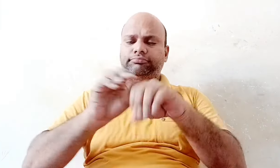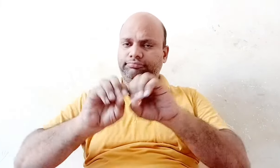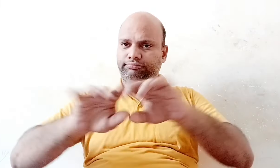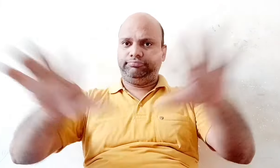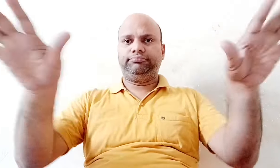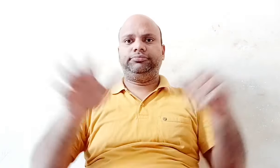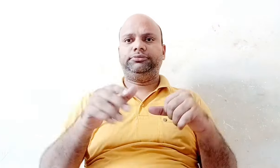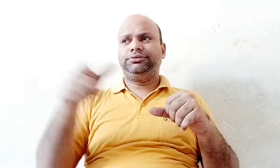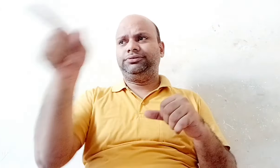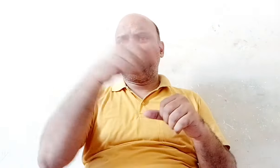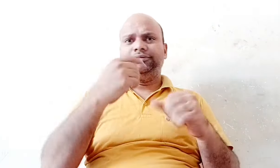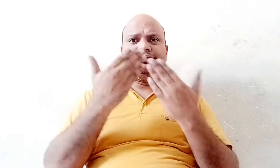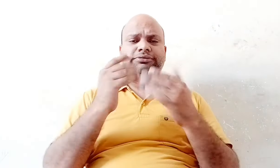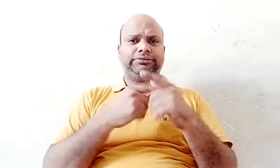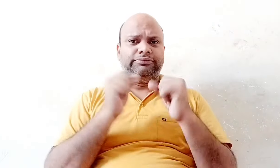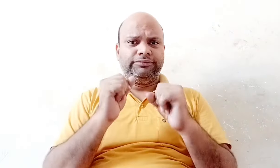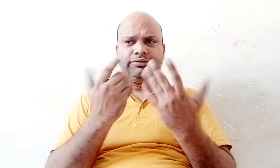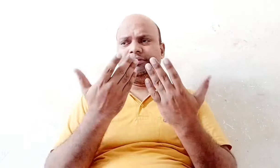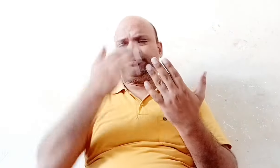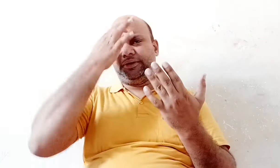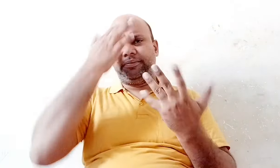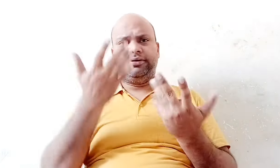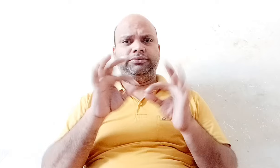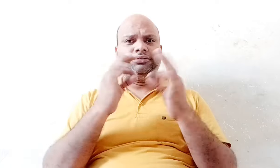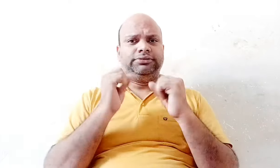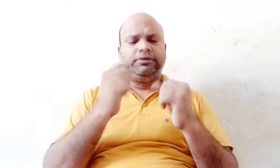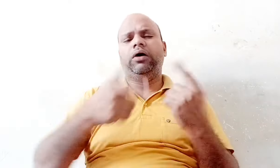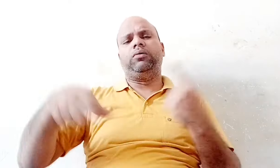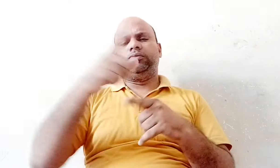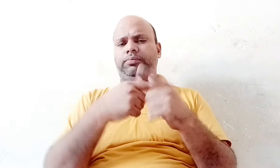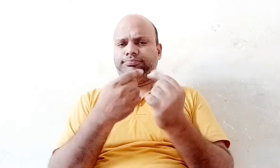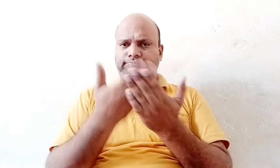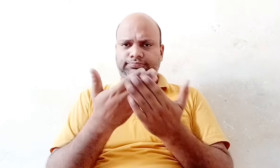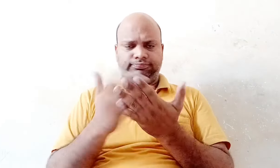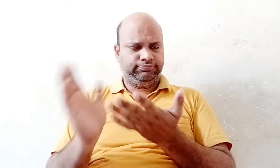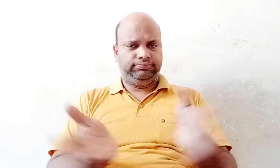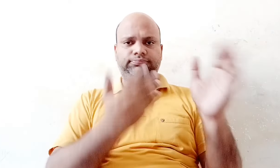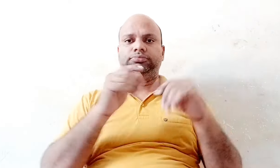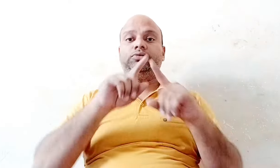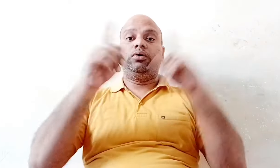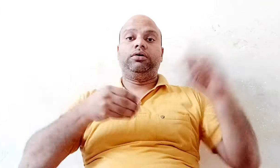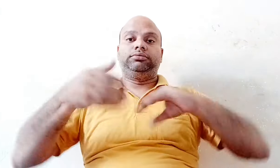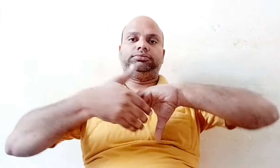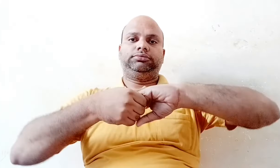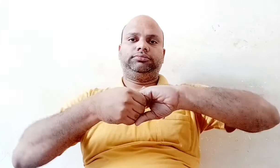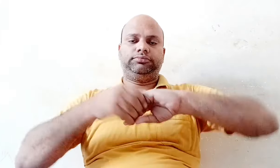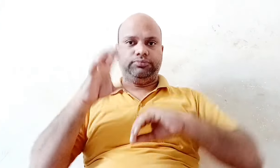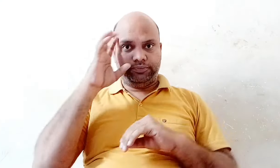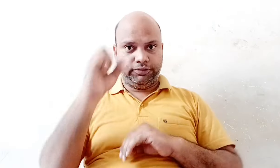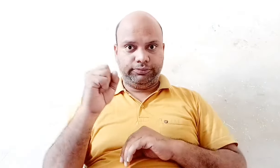Hetu Yogyata Safai Karmakari Ki Pada Parabhati Hetu Svakata, Sanitation, J. Saraka Ki Safai, Savajanika